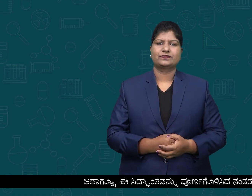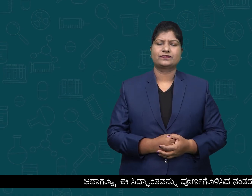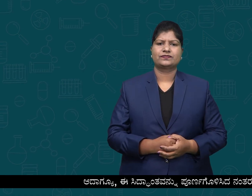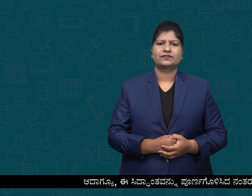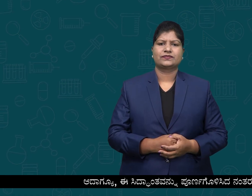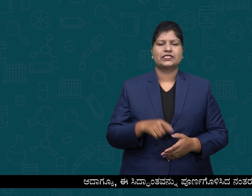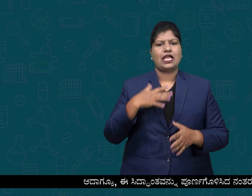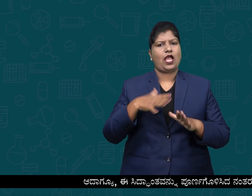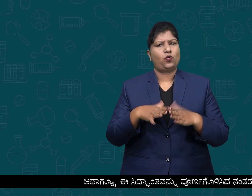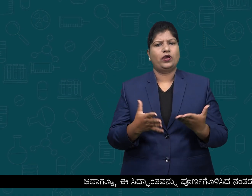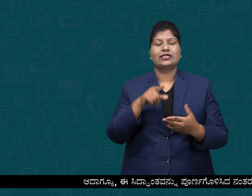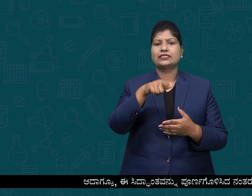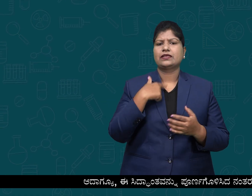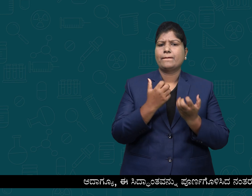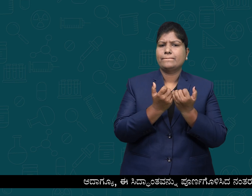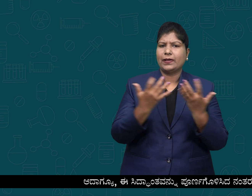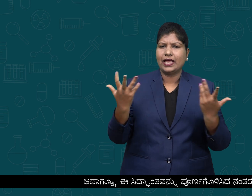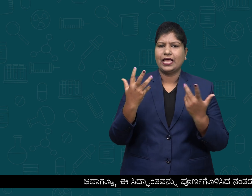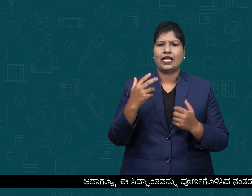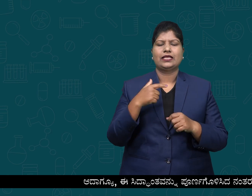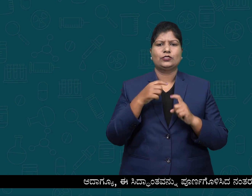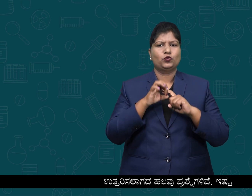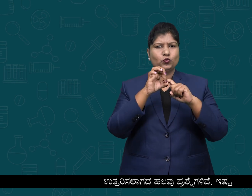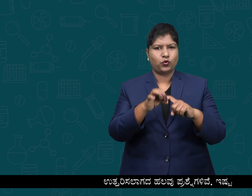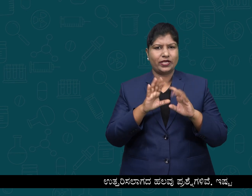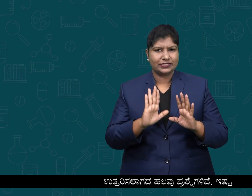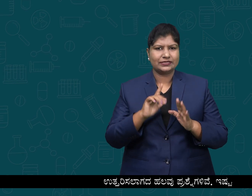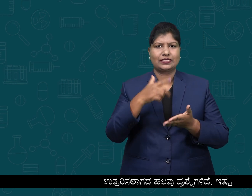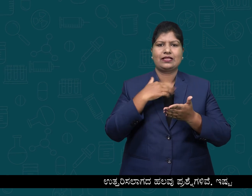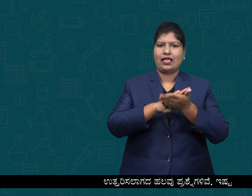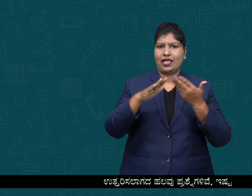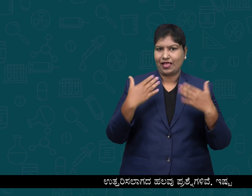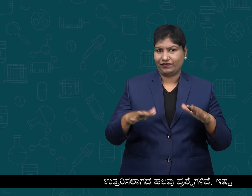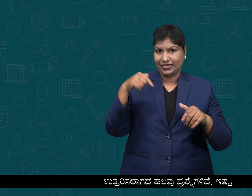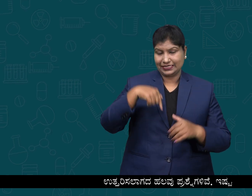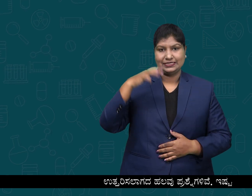ಆದಾಗ್ಯೂ ಈ ಸಿದ್ಧಾಂತವನ್ನು ಪೂರ್ಣಗೊಳಿಸಿದ ನಂತರ ಉತ್ತರಿಸಲಾಗದ ಹಲವು ಪ್ರಶ್ನೆಗಳಿವೆ.